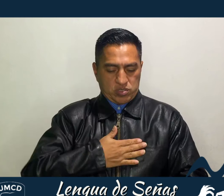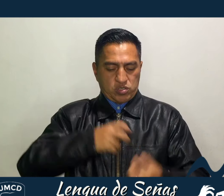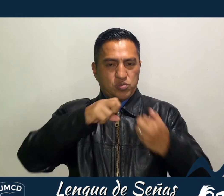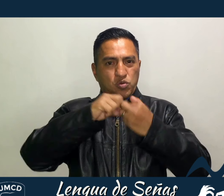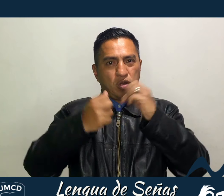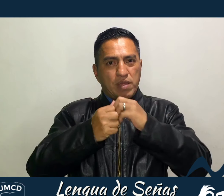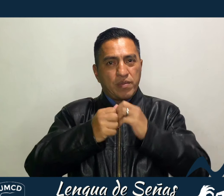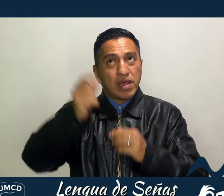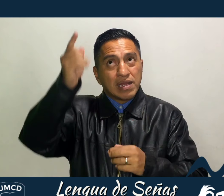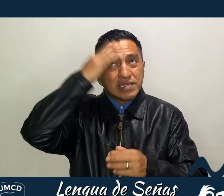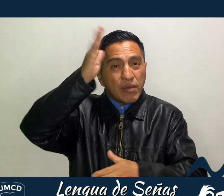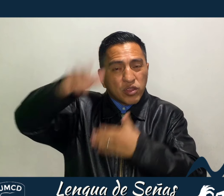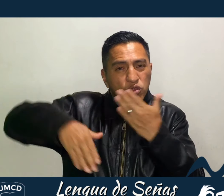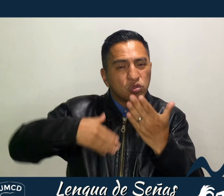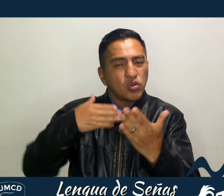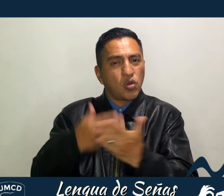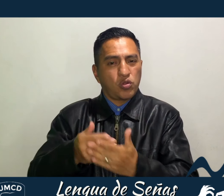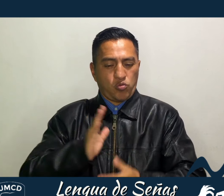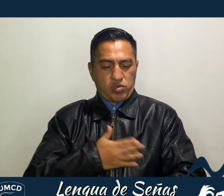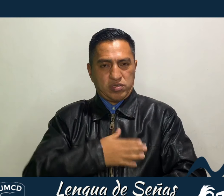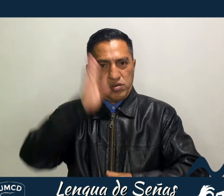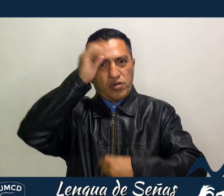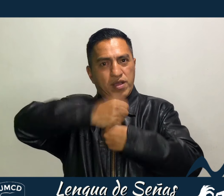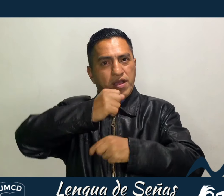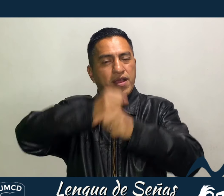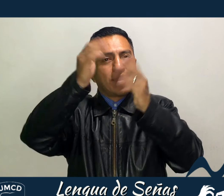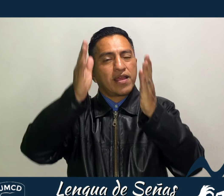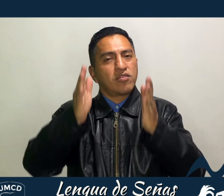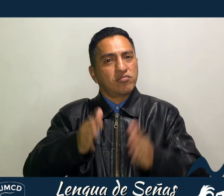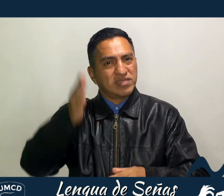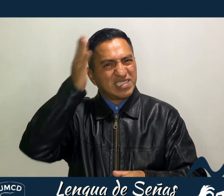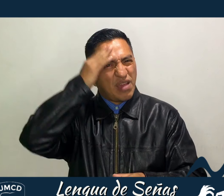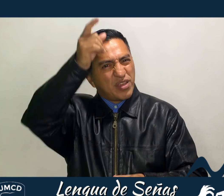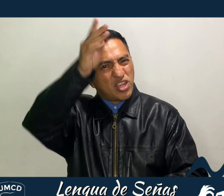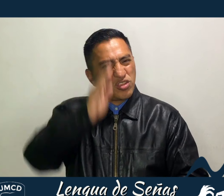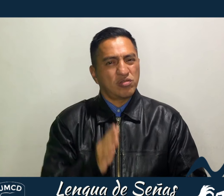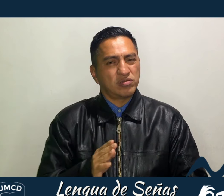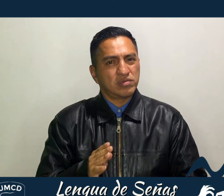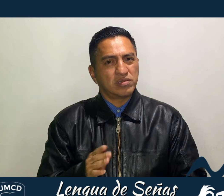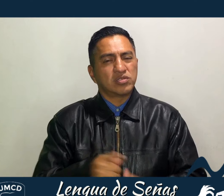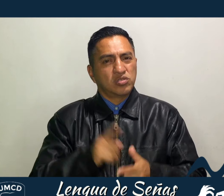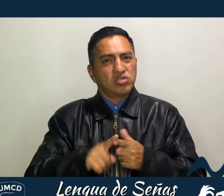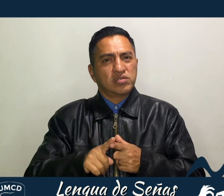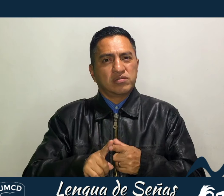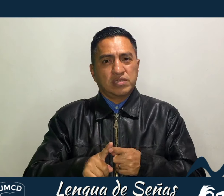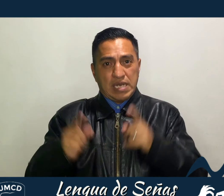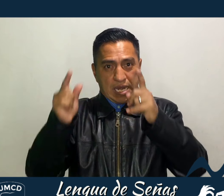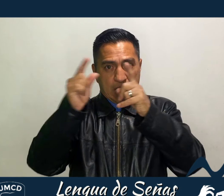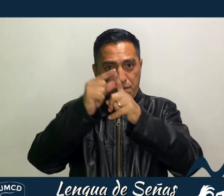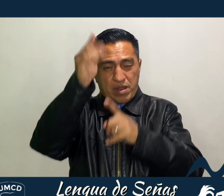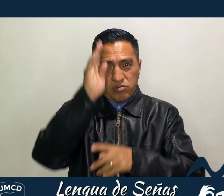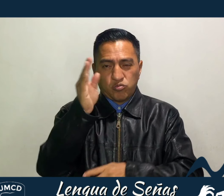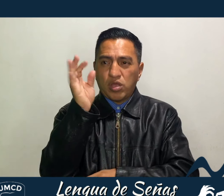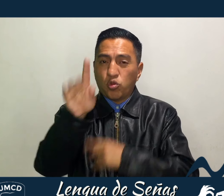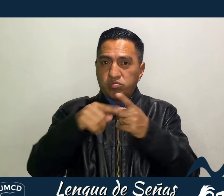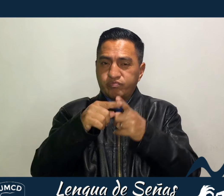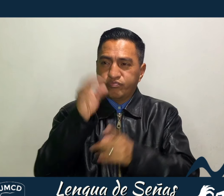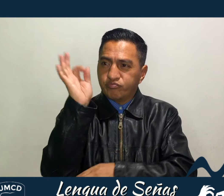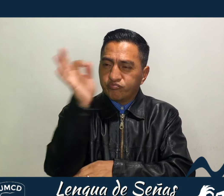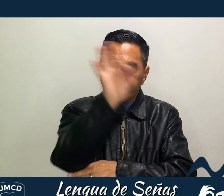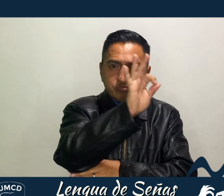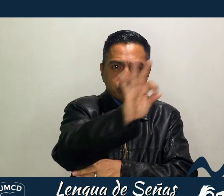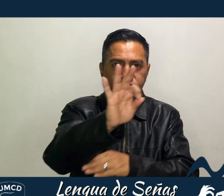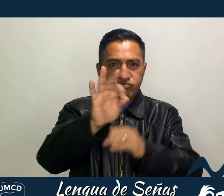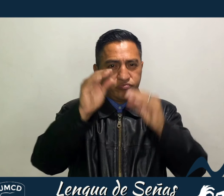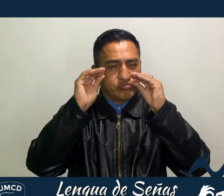que nuestro propio Creador? Pero gracias a Dios, esta consideración sobre la predicación y sobre la palabra de Dios tienen